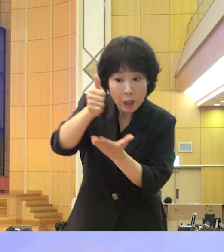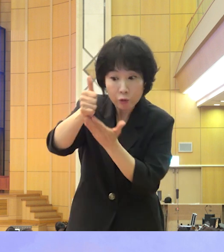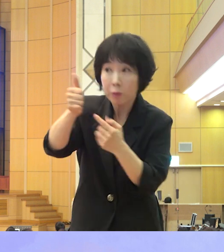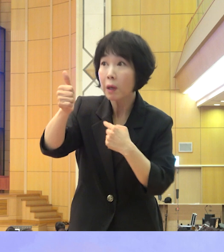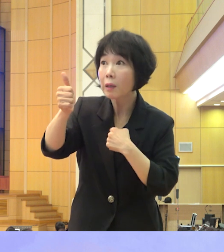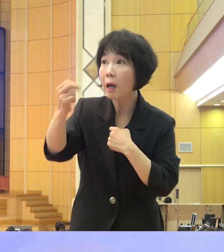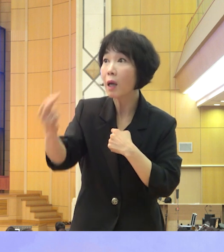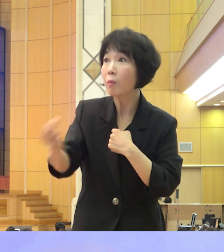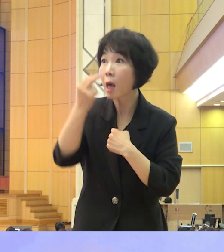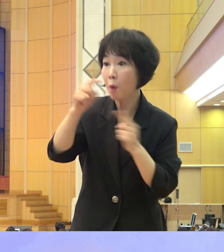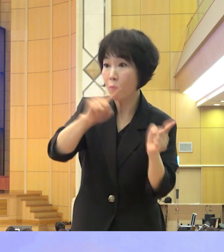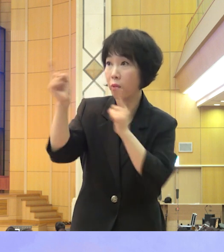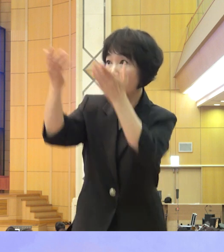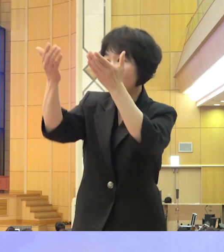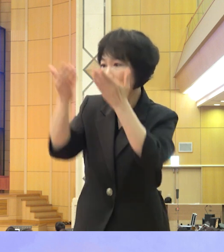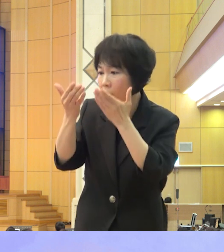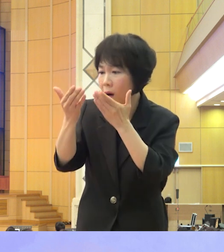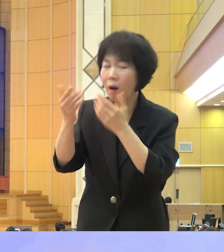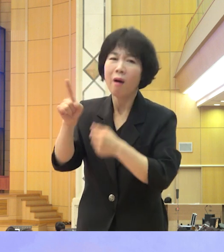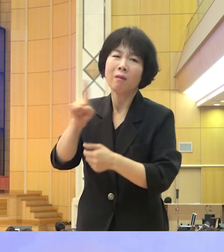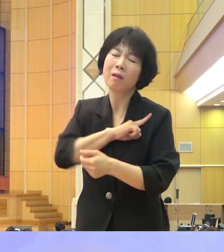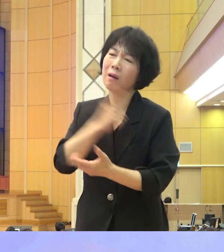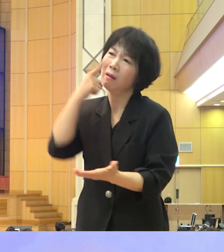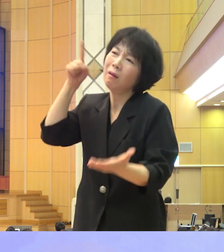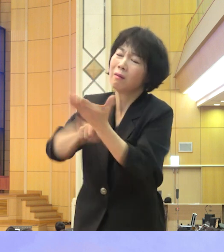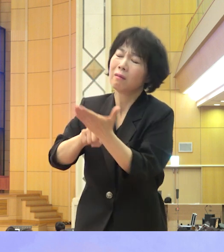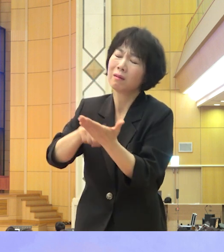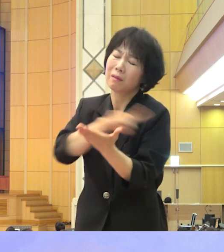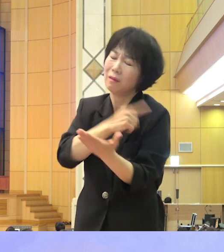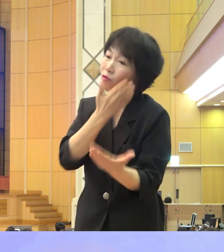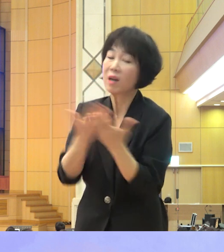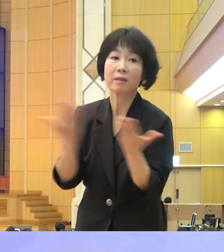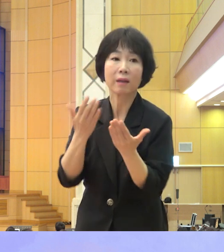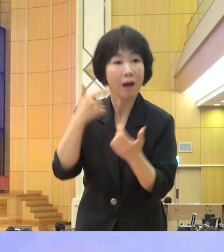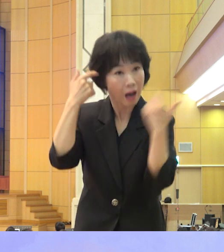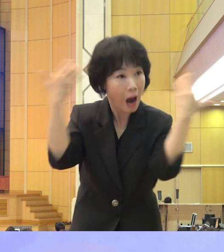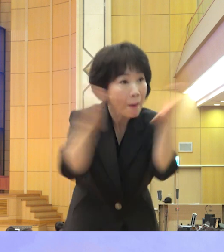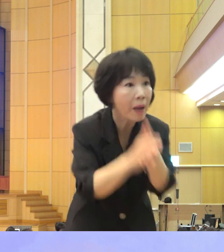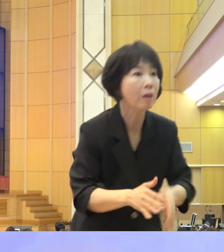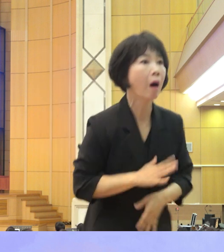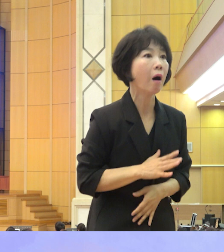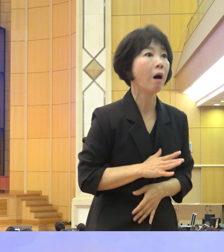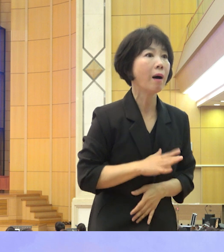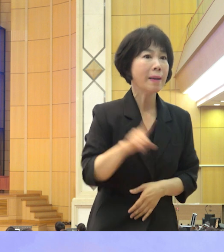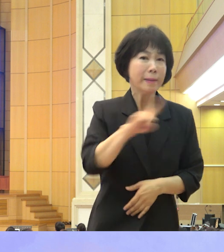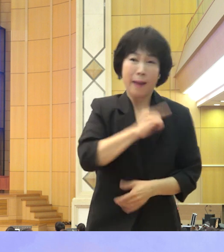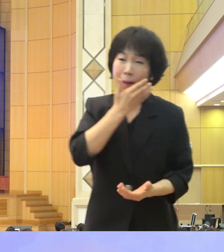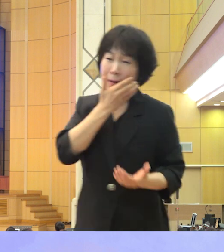나의 부활의 생명이라는 것을 발견했다. 이게 나에게 가장